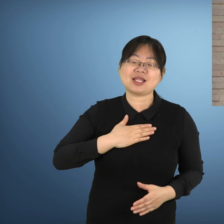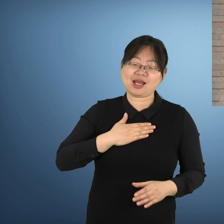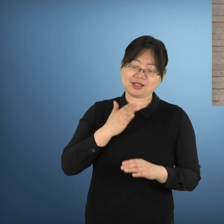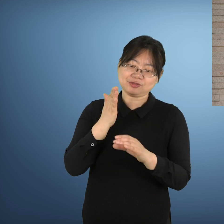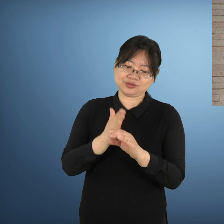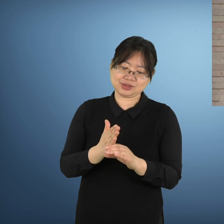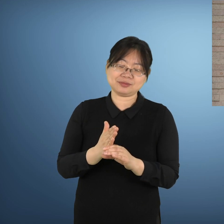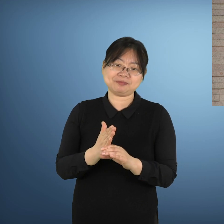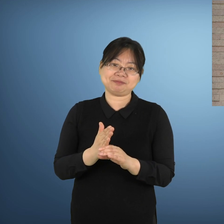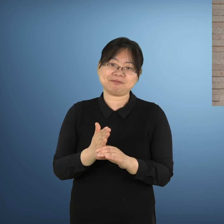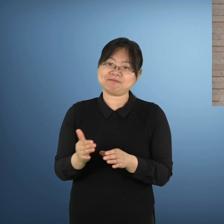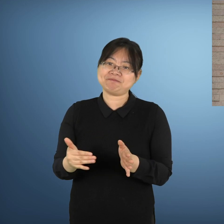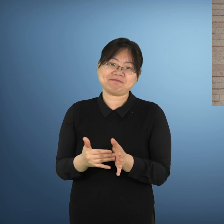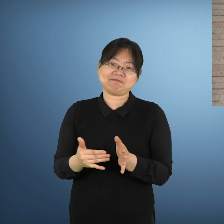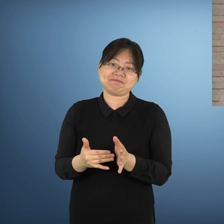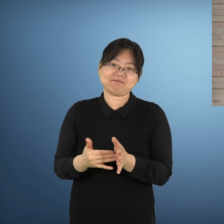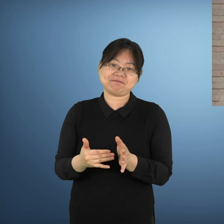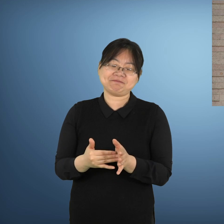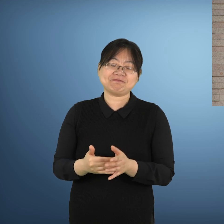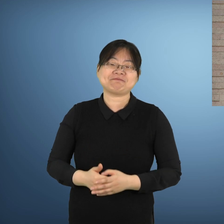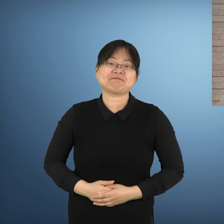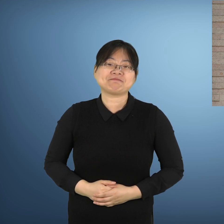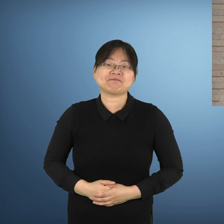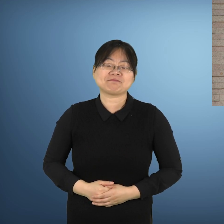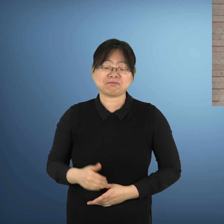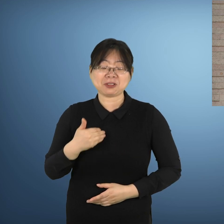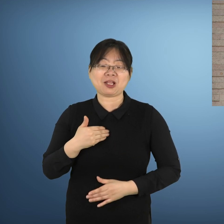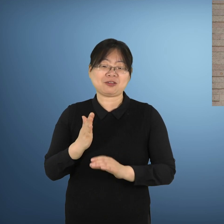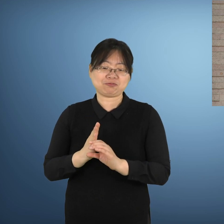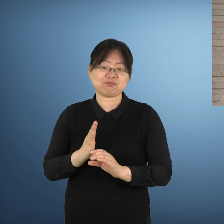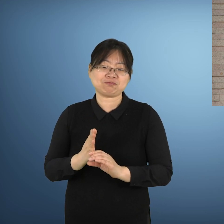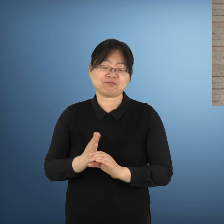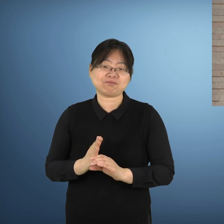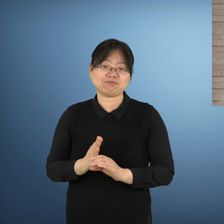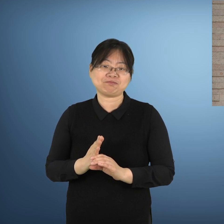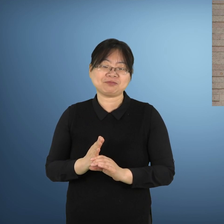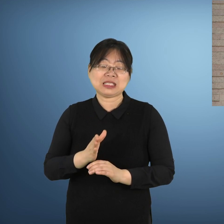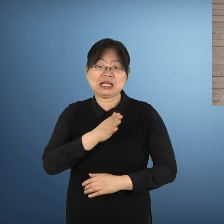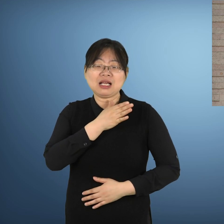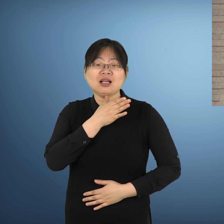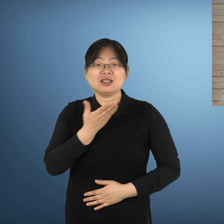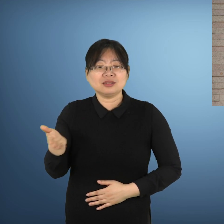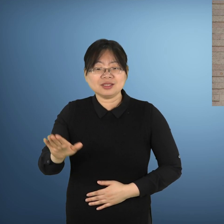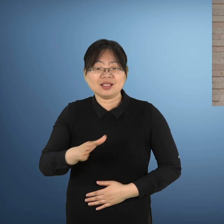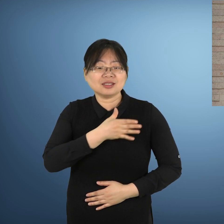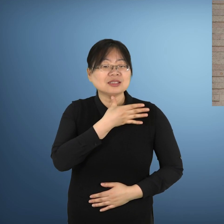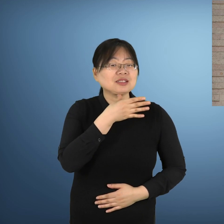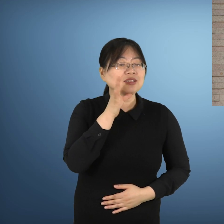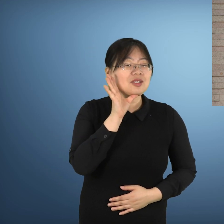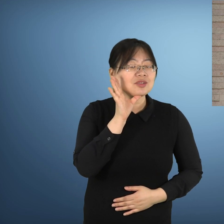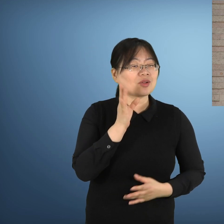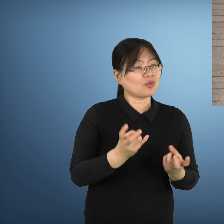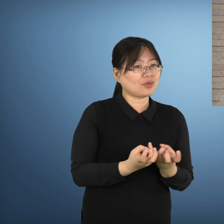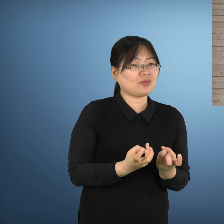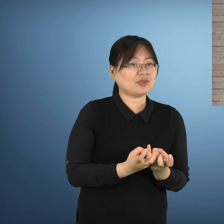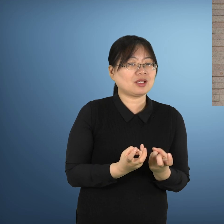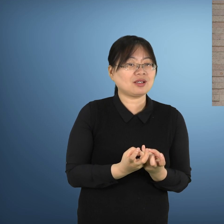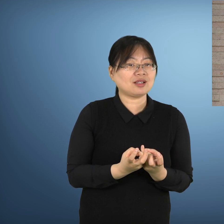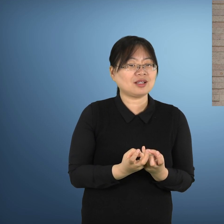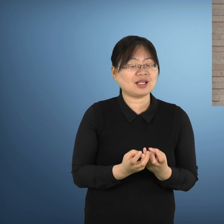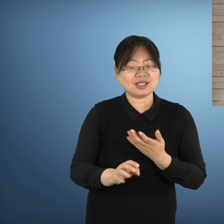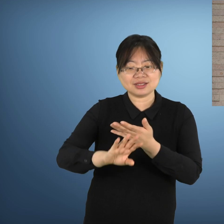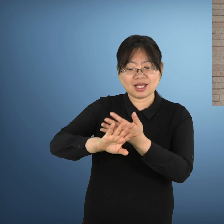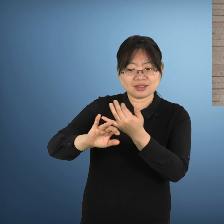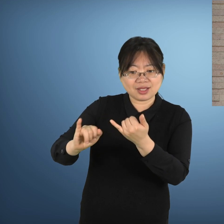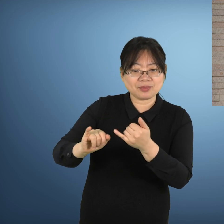중심이었어요. 자기가 중심이었어요. 근데 늙어서는 어떻게 될 거란 얘기죠?